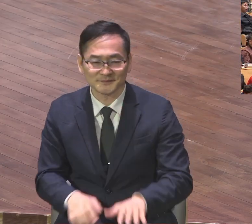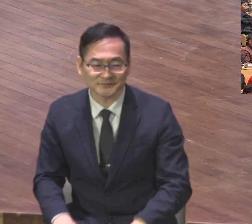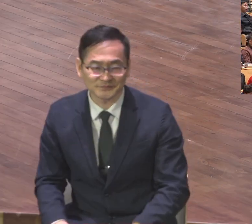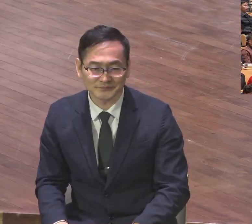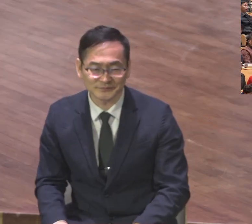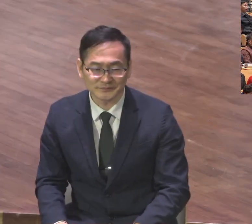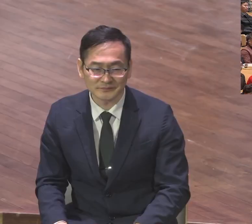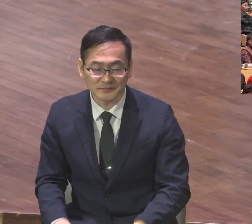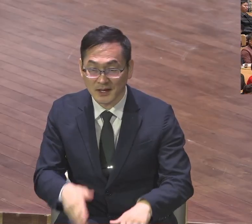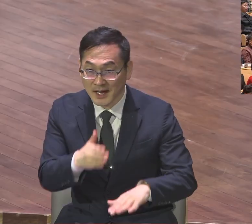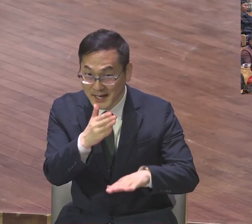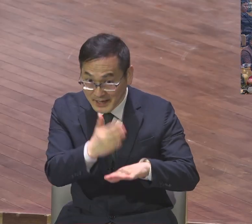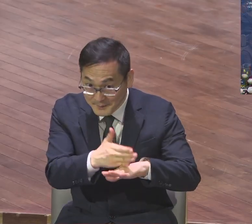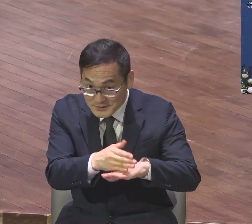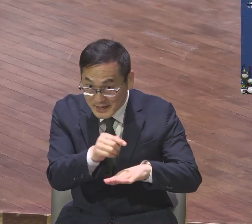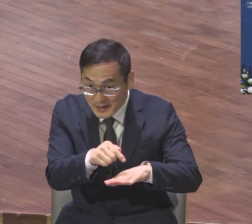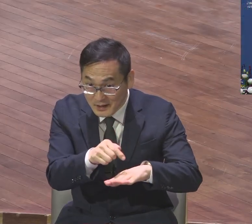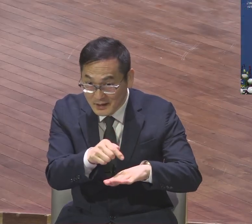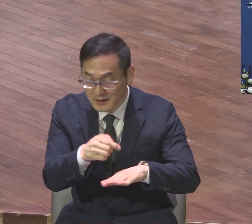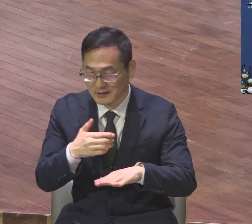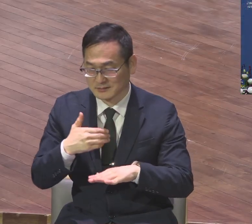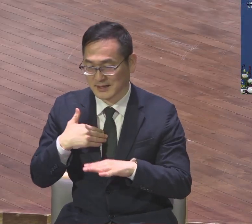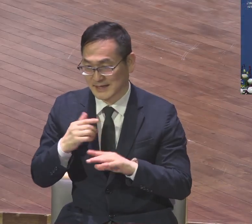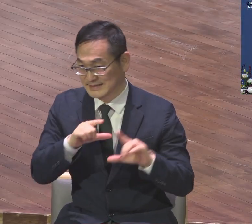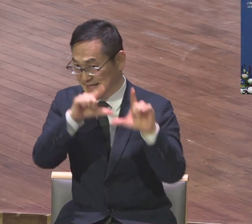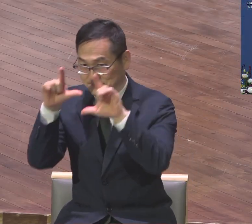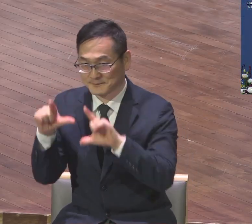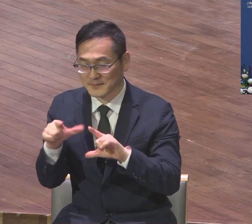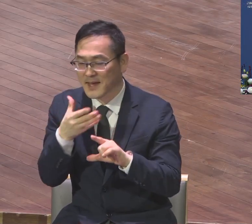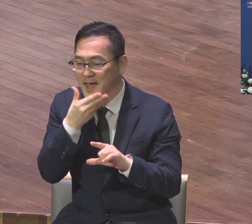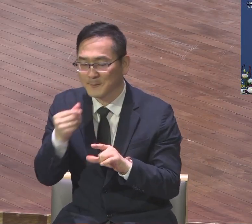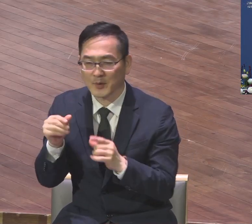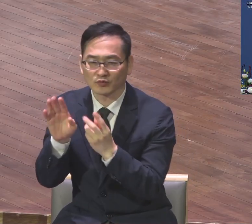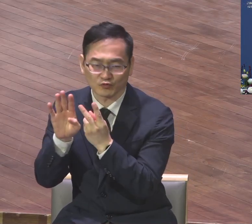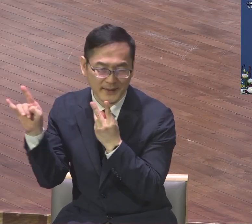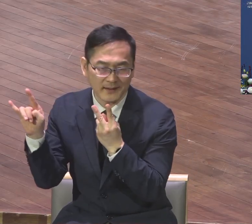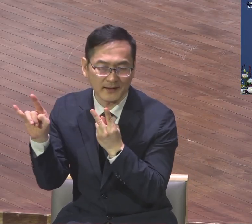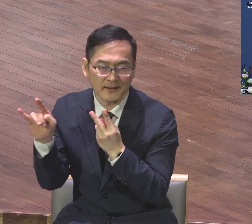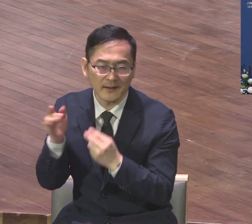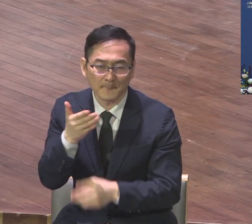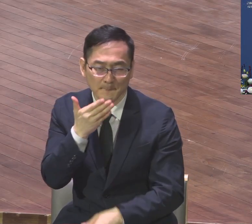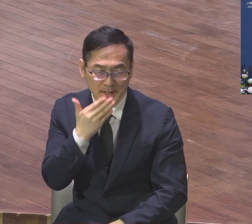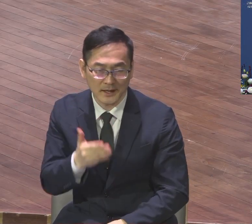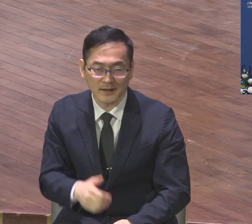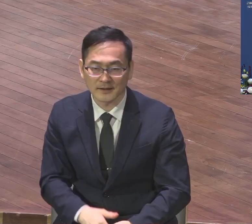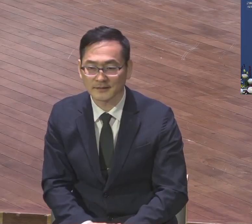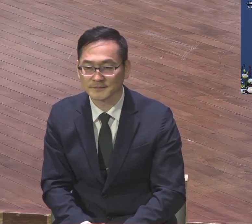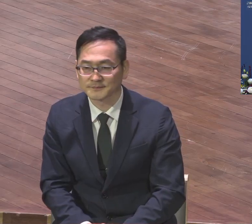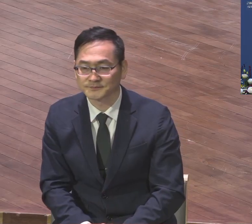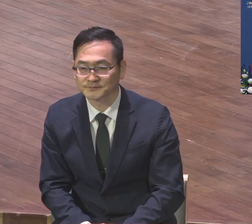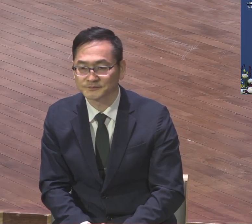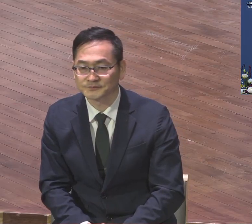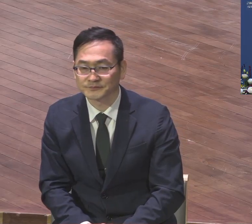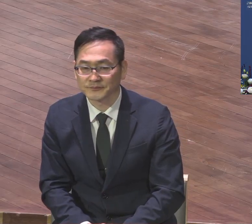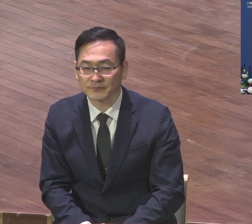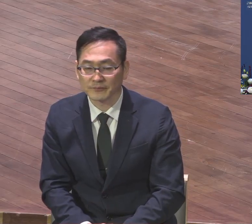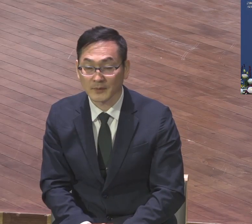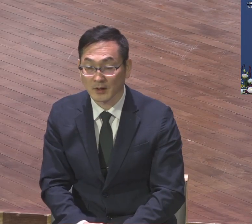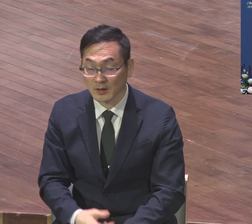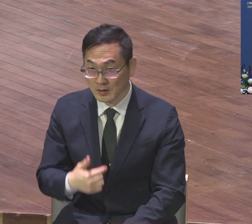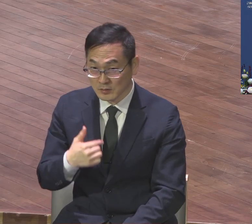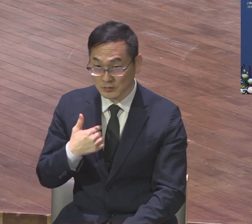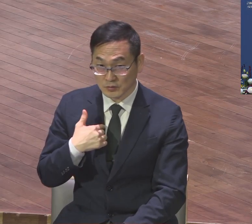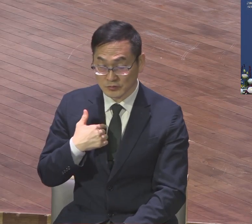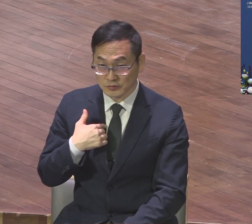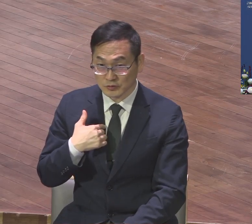감사를 통해서 삶이 윤택해진다는 거지요. 감사를 통해서. 그런데 우리는 여기서 한